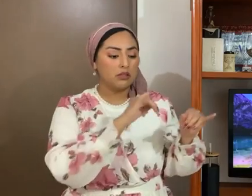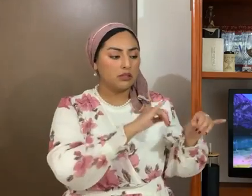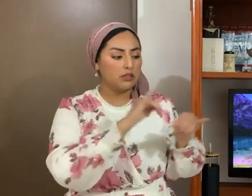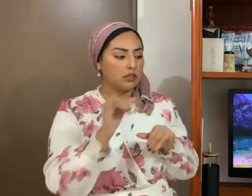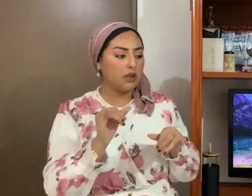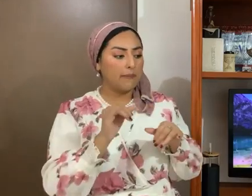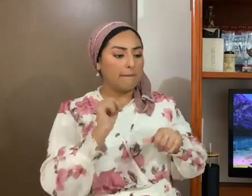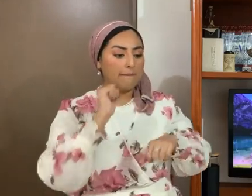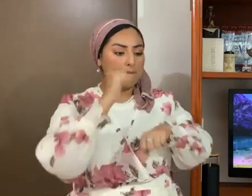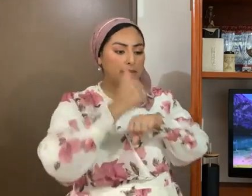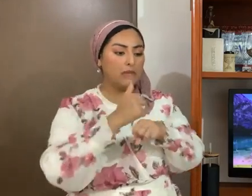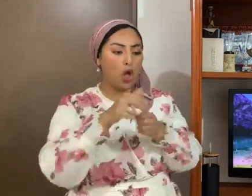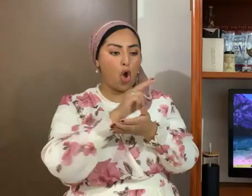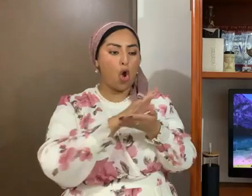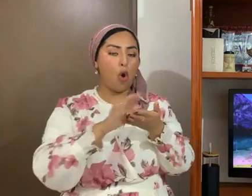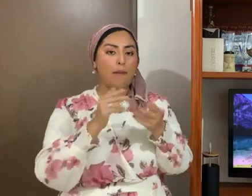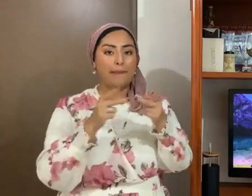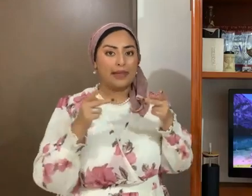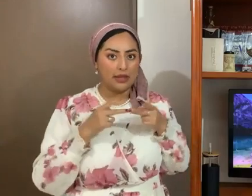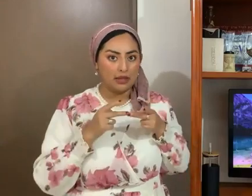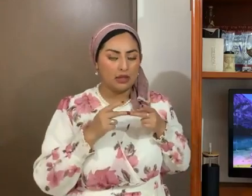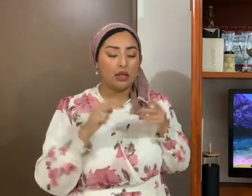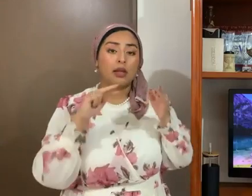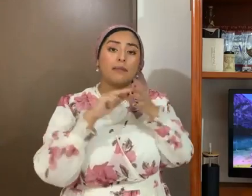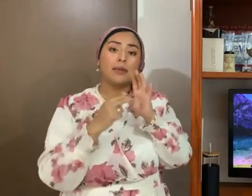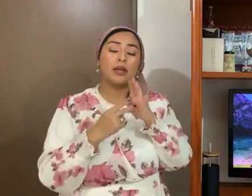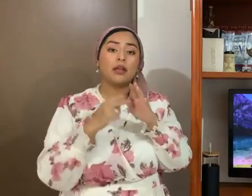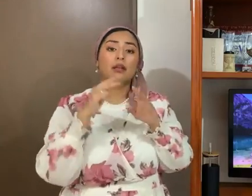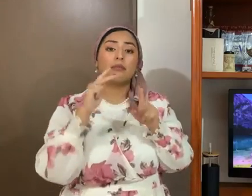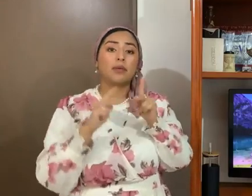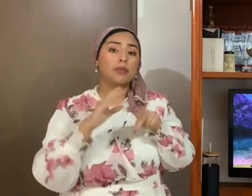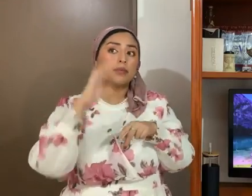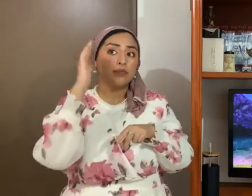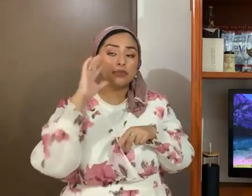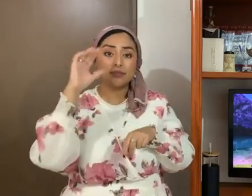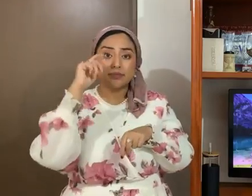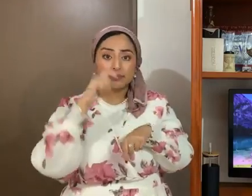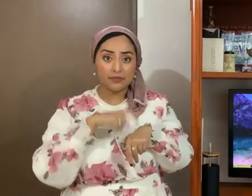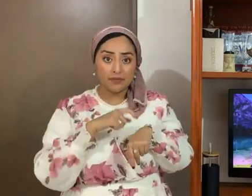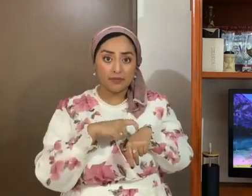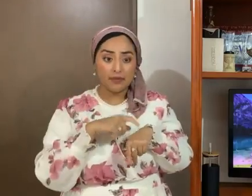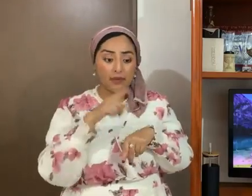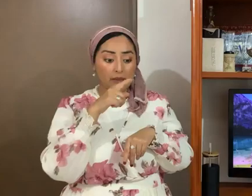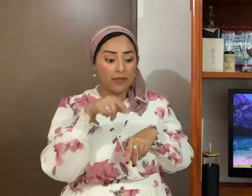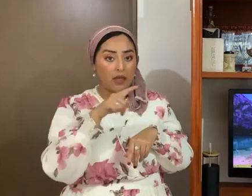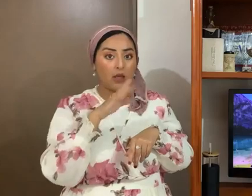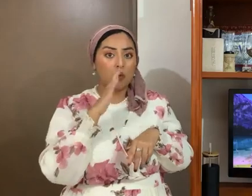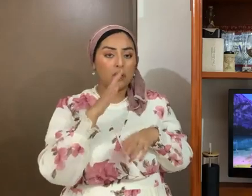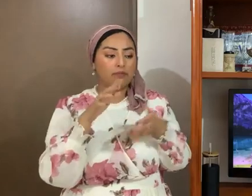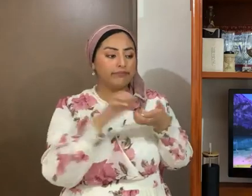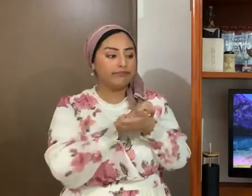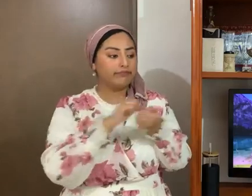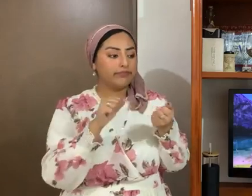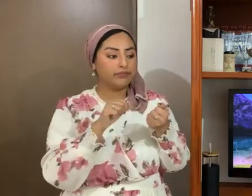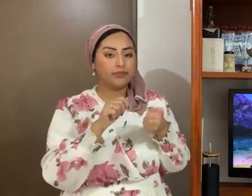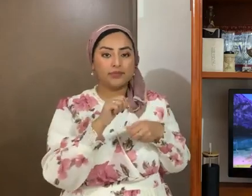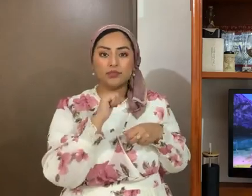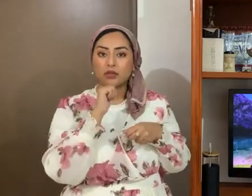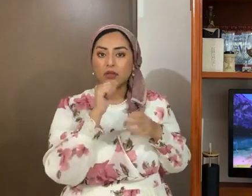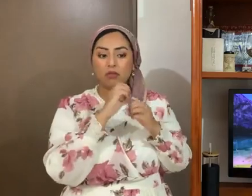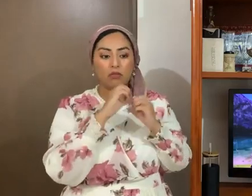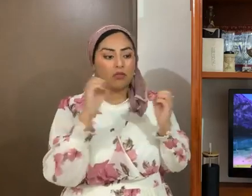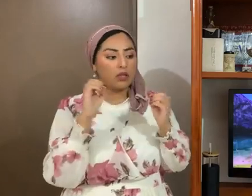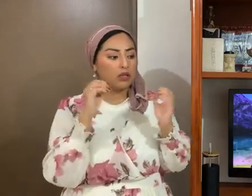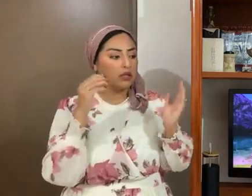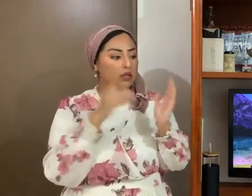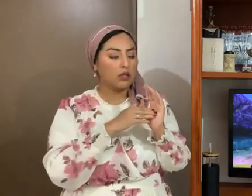tronco, la simiente Kadosh. Es decir, el pueblo de esa época iba a ser destruido y no había nada